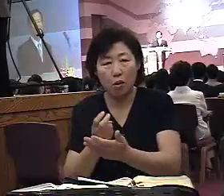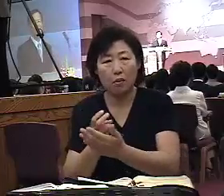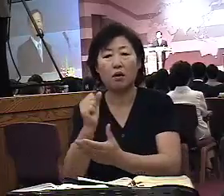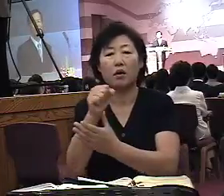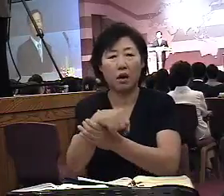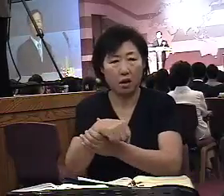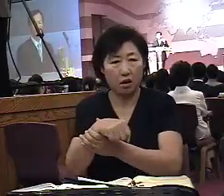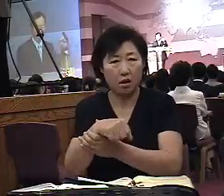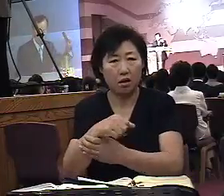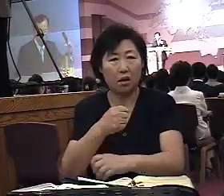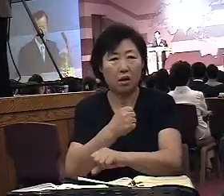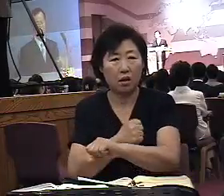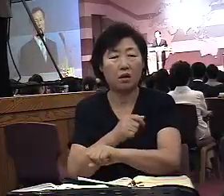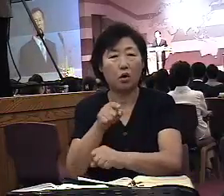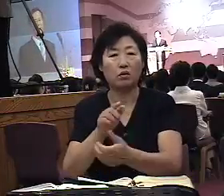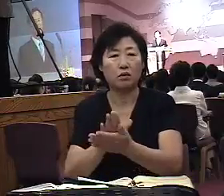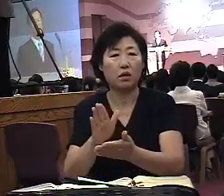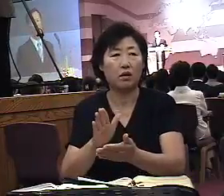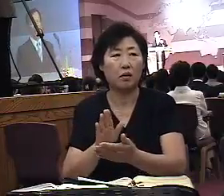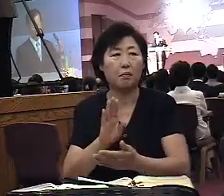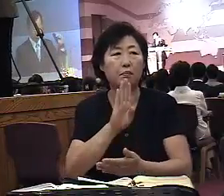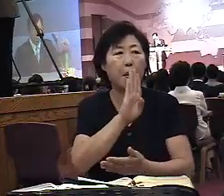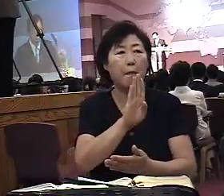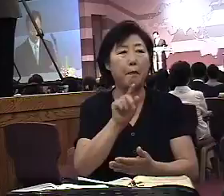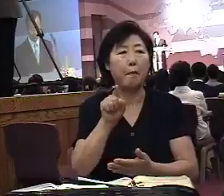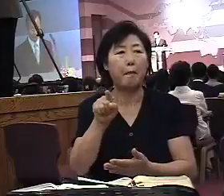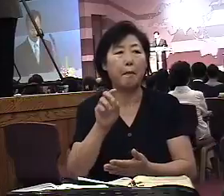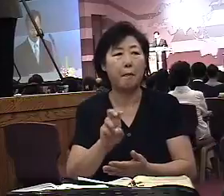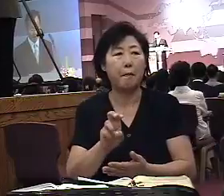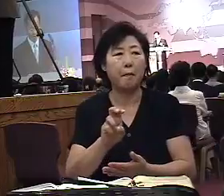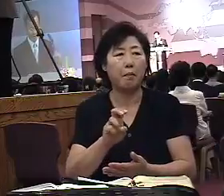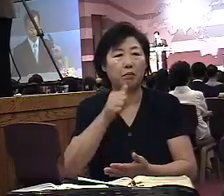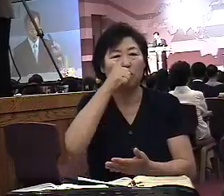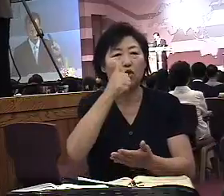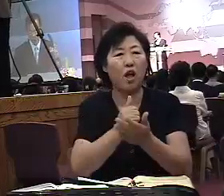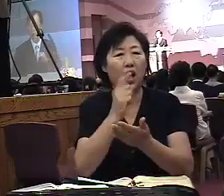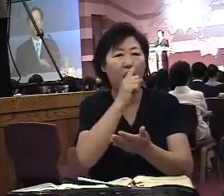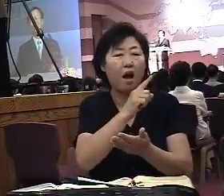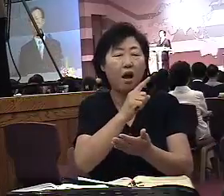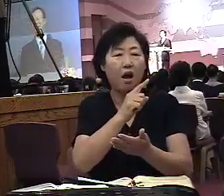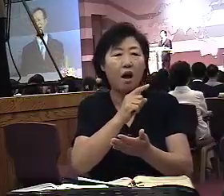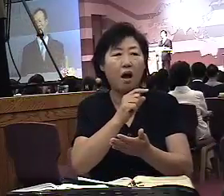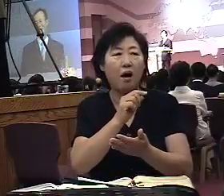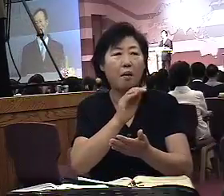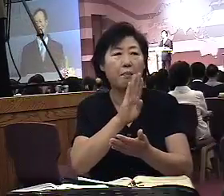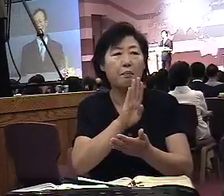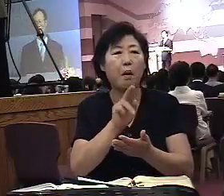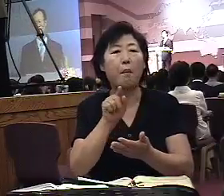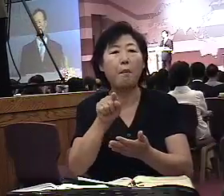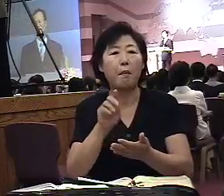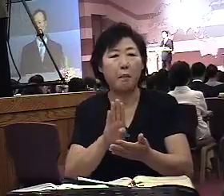것입니다. 범법함 때문에, 죄악 때문에, 트랜스그레션 때문에.